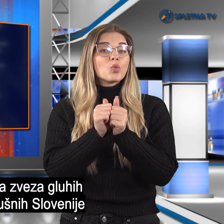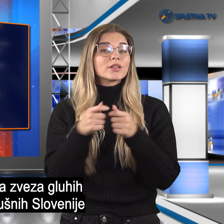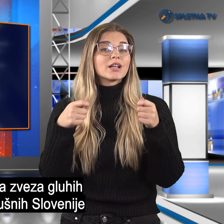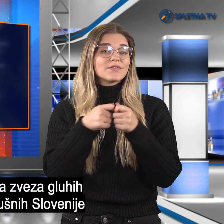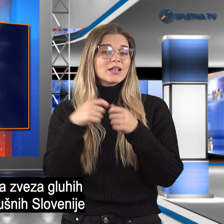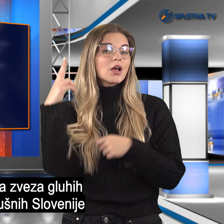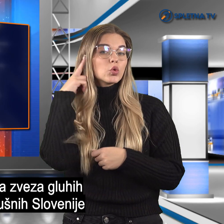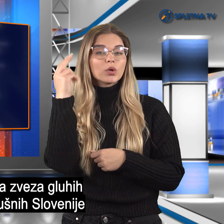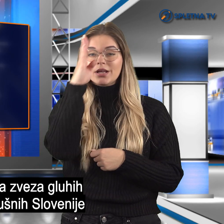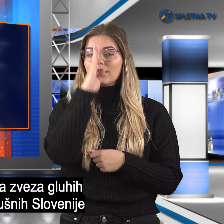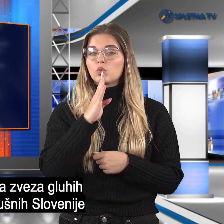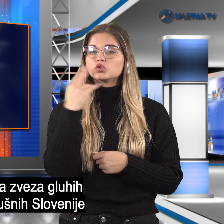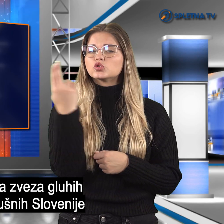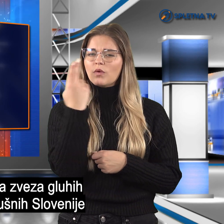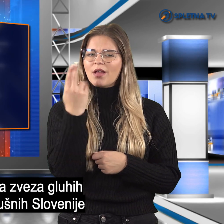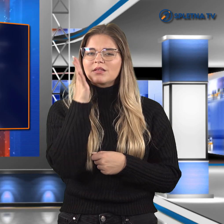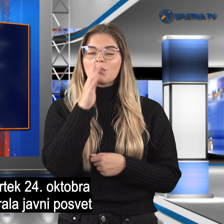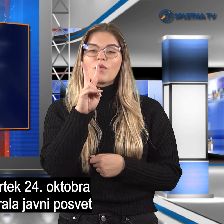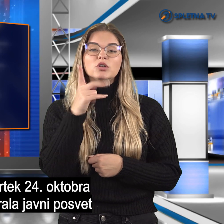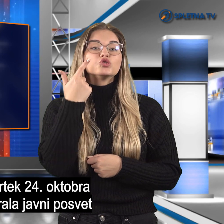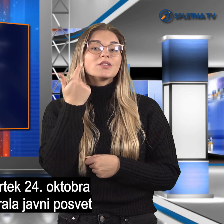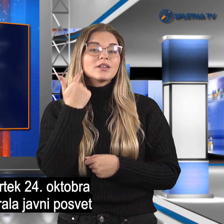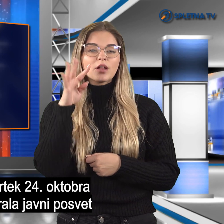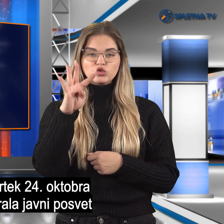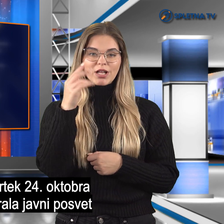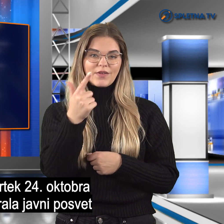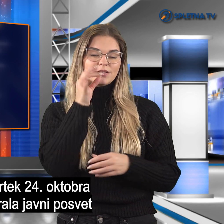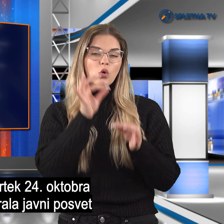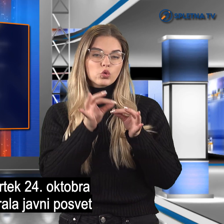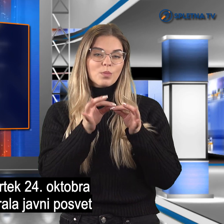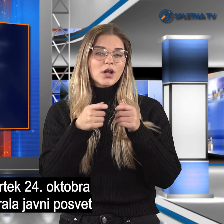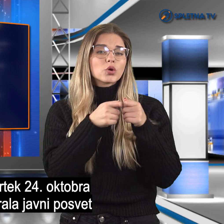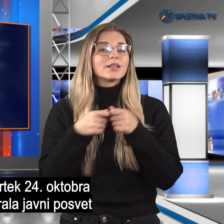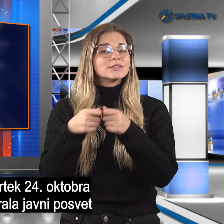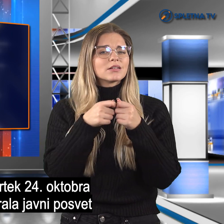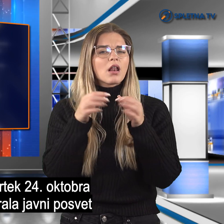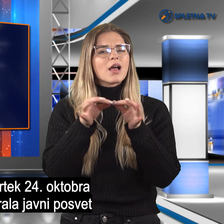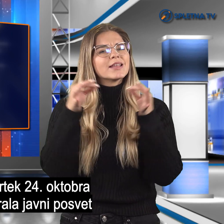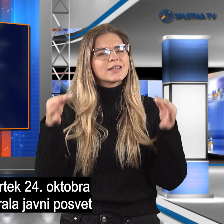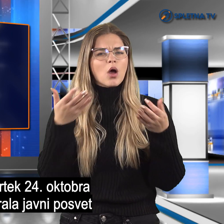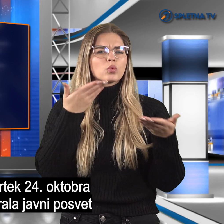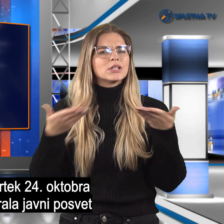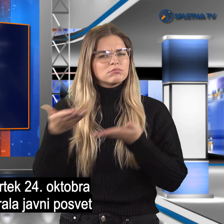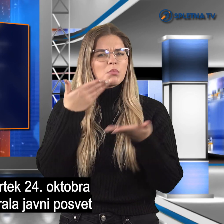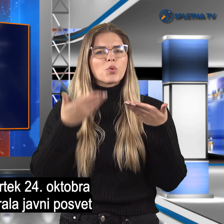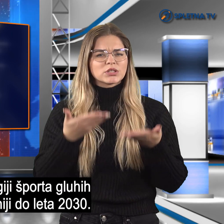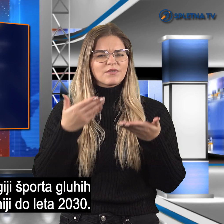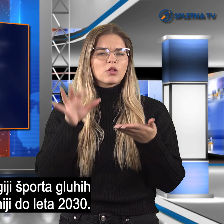Športna zveza gluhih in naglušnih Slovenije bo v četrtek 24. oktobra organizirala javni posvet o